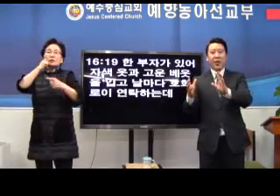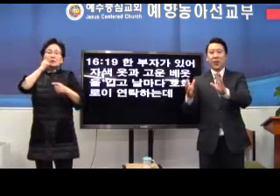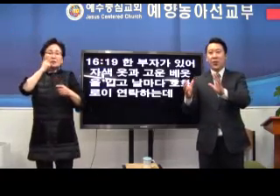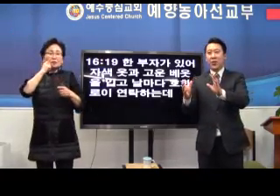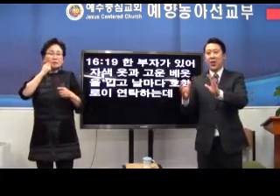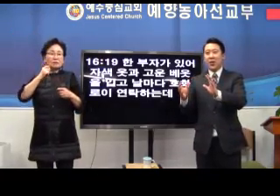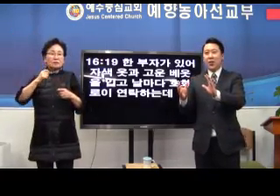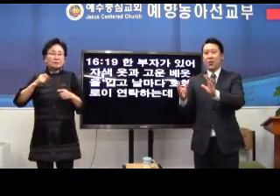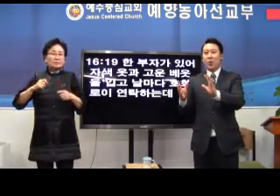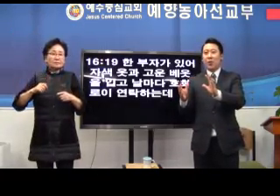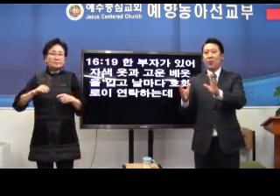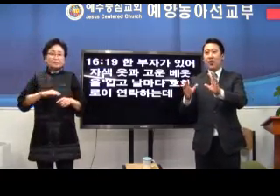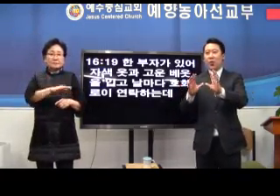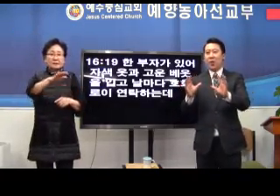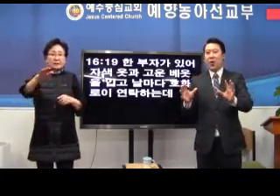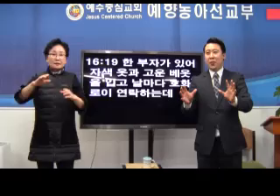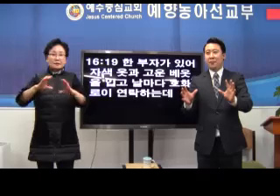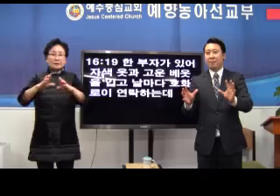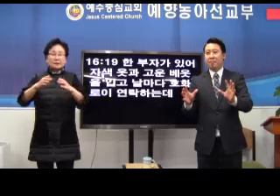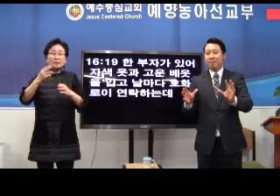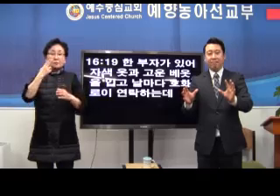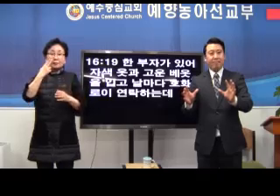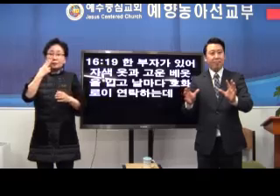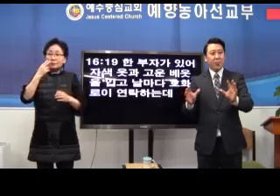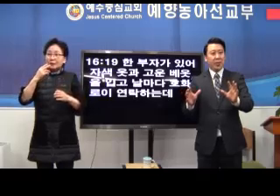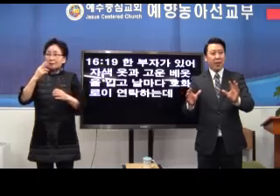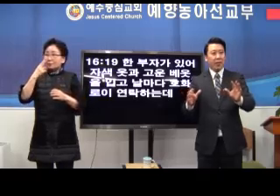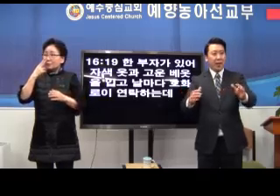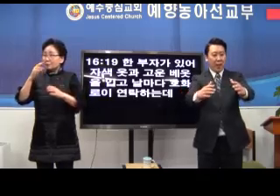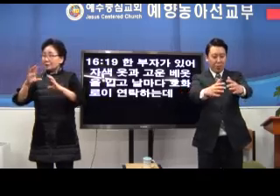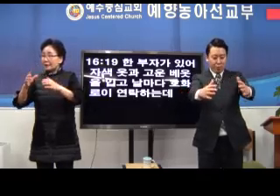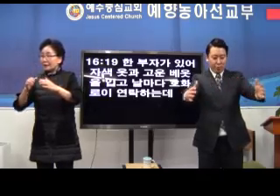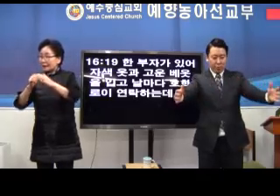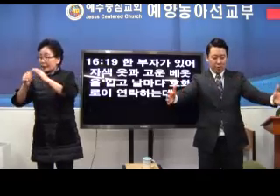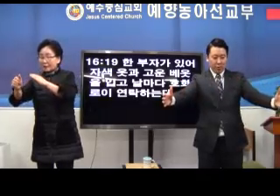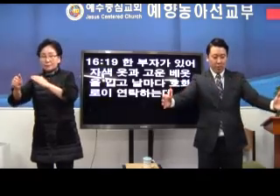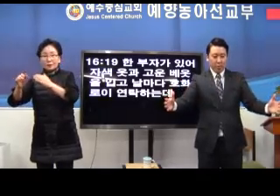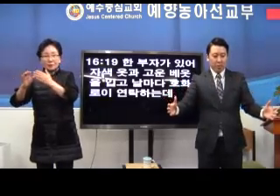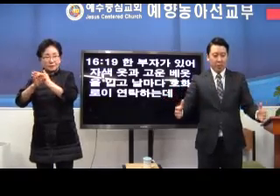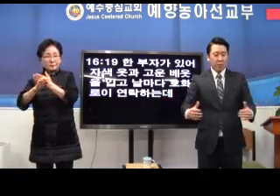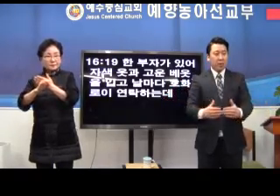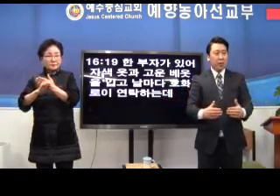우리나라에는 그런 식당이 있는지 모르겠는데 미국에 가면 딱 아주